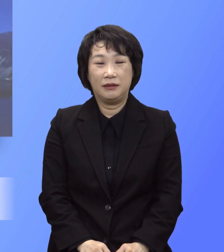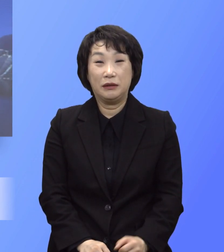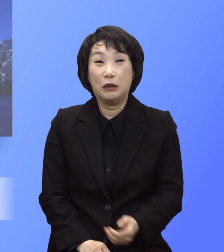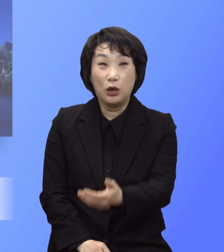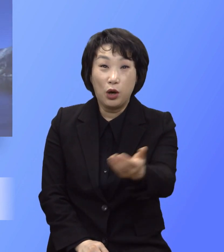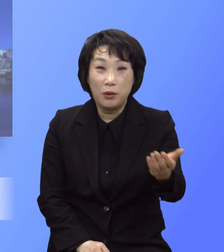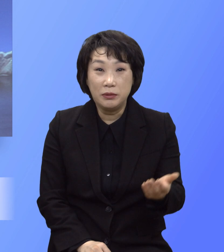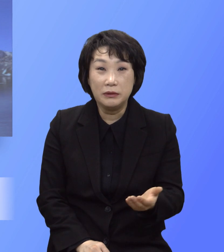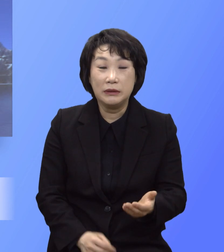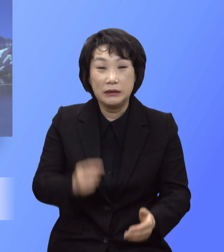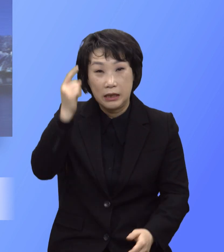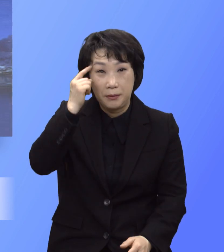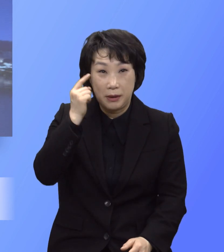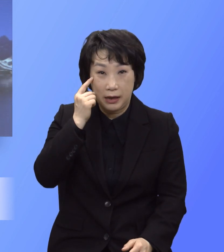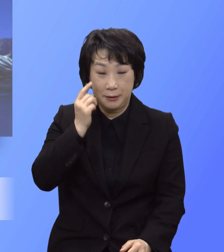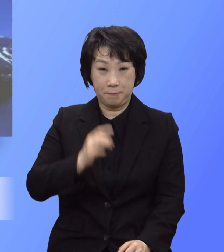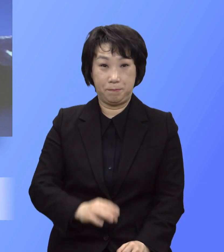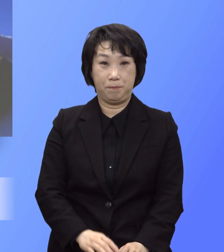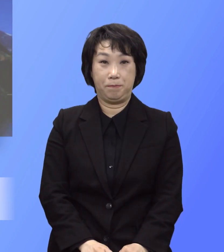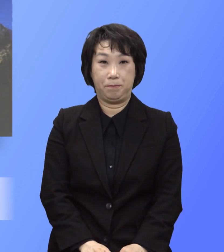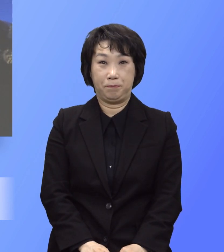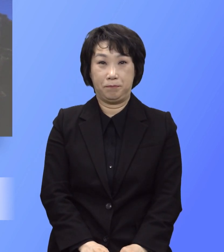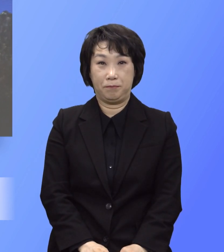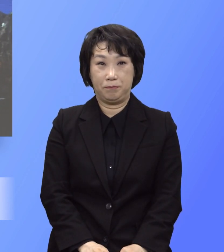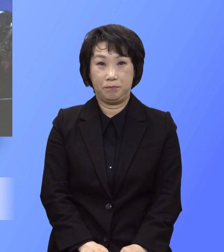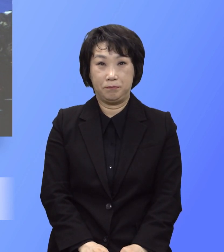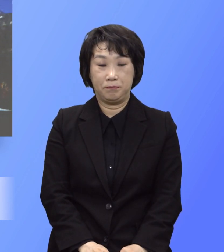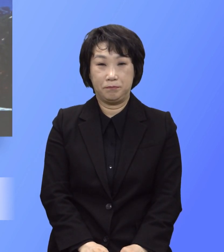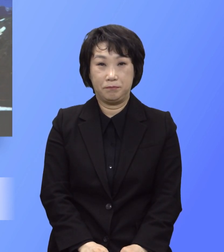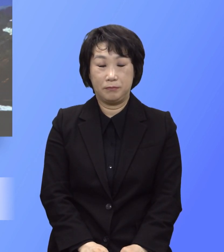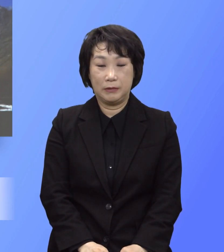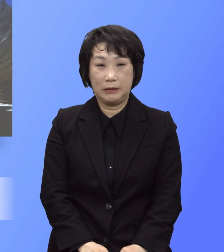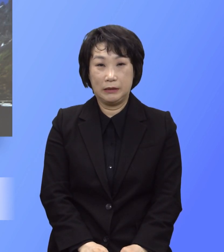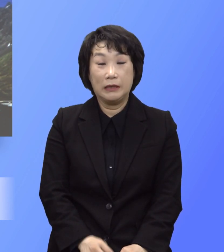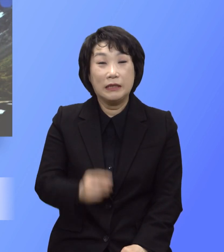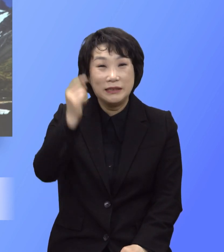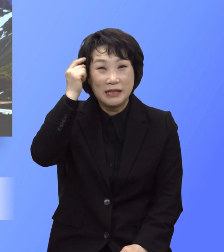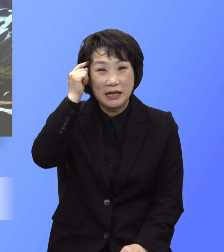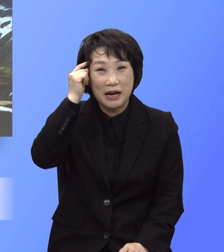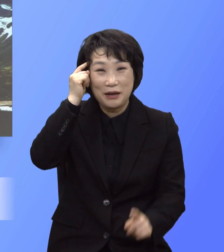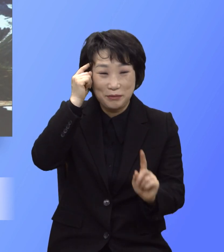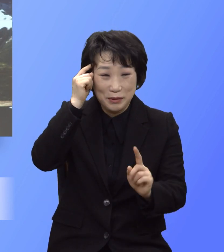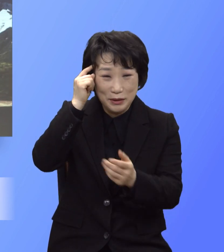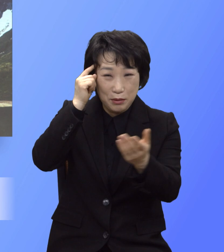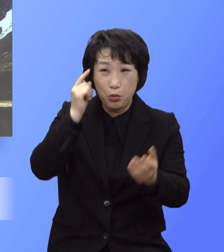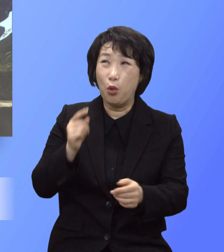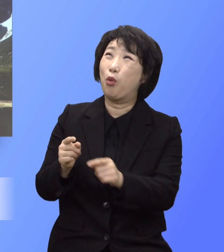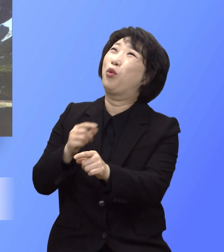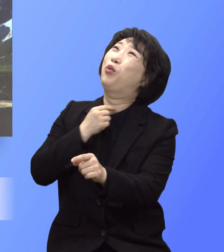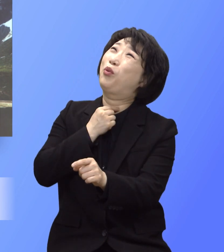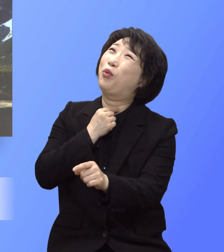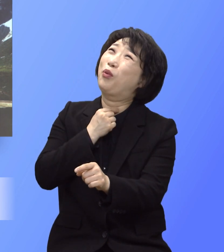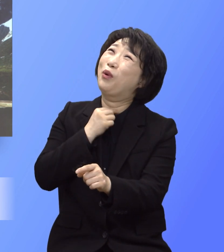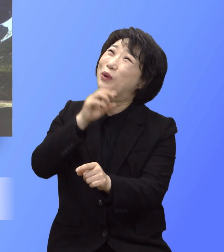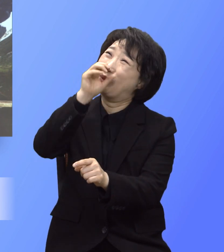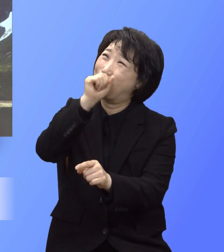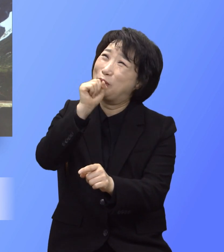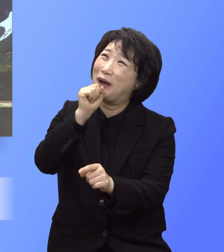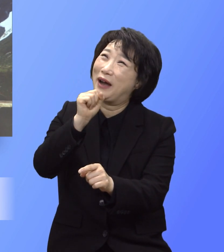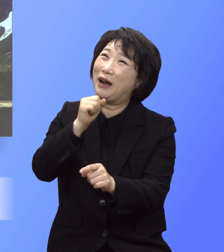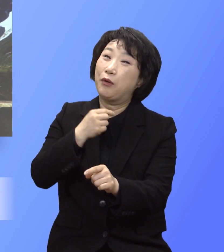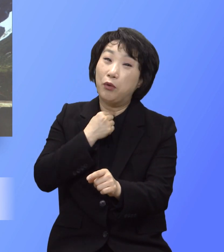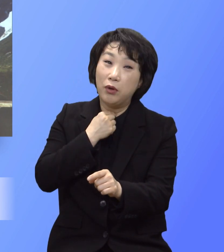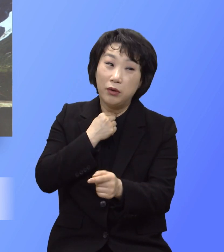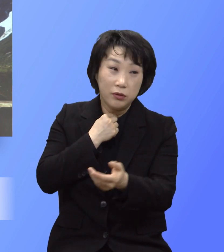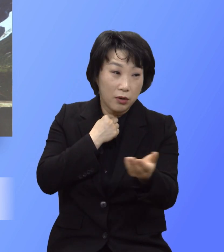여러분 잘 들어야 돼. 그저 생각은 아, 그러면 좋겠다.